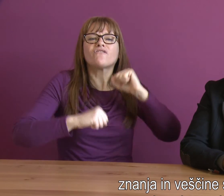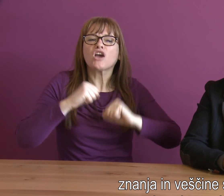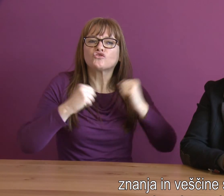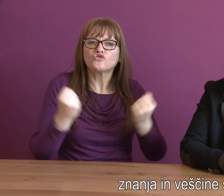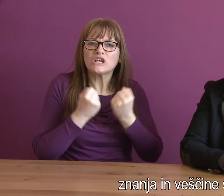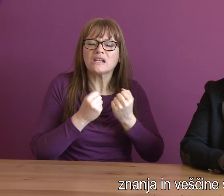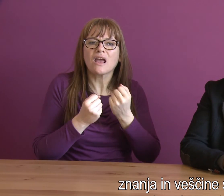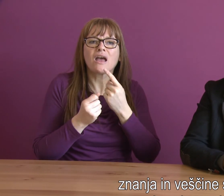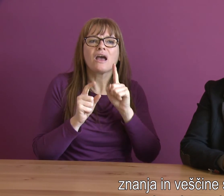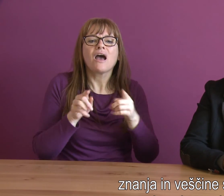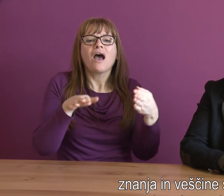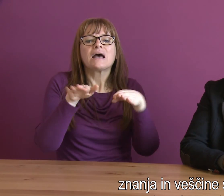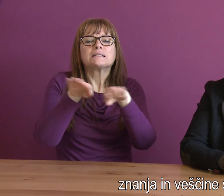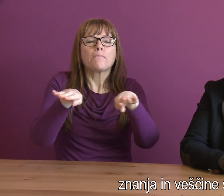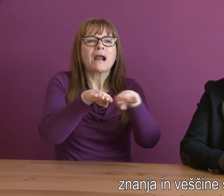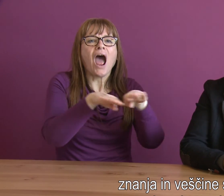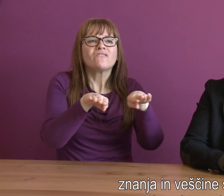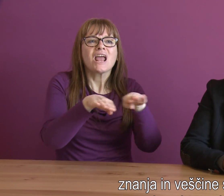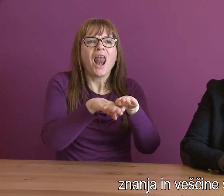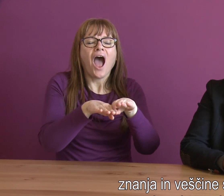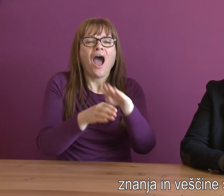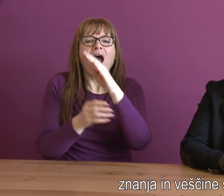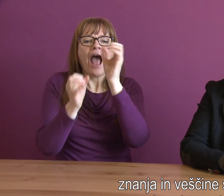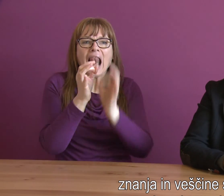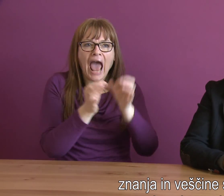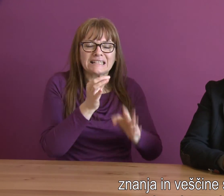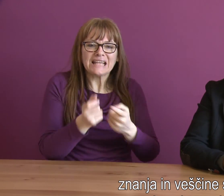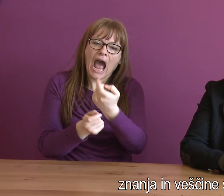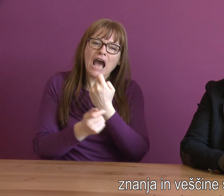s pravila lesa. Iz gozda.